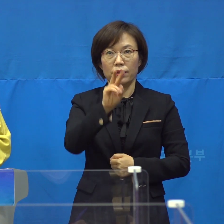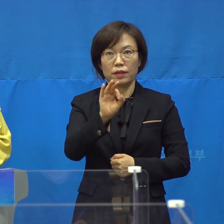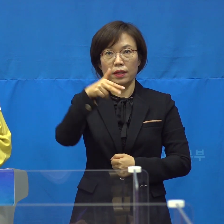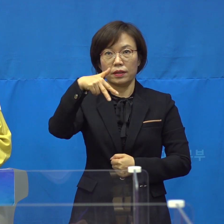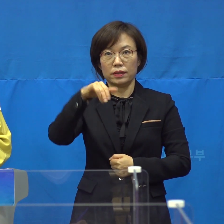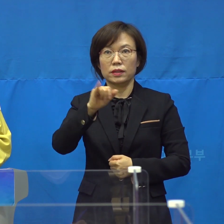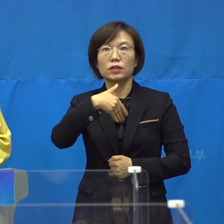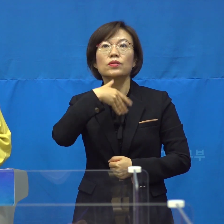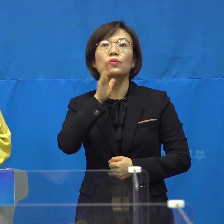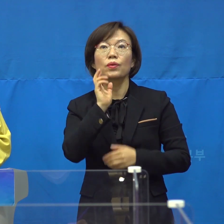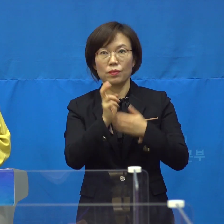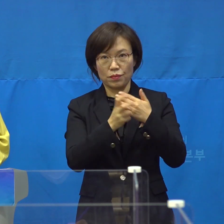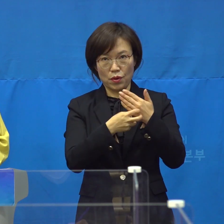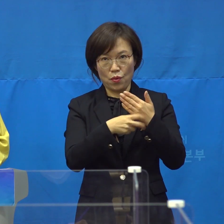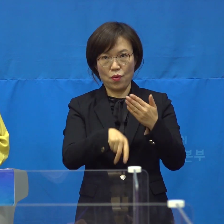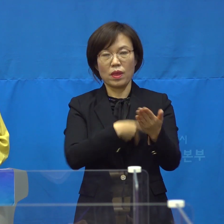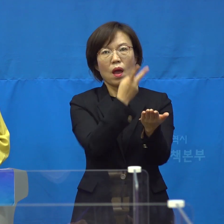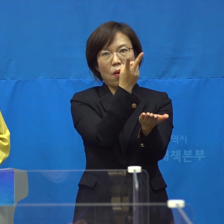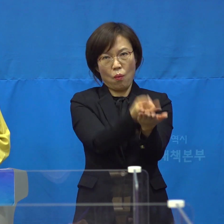양지요양병원 와상 환자입니다.